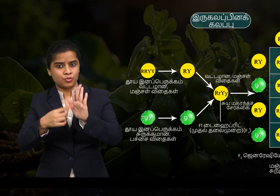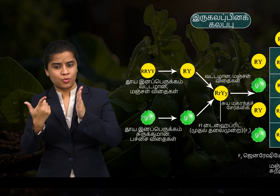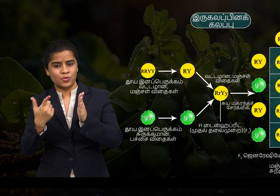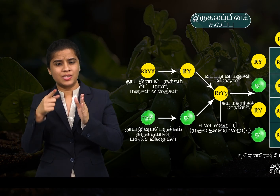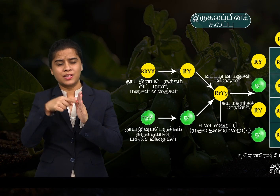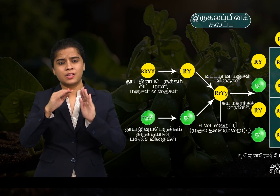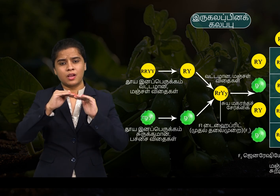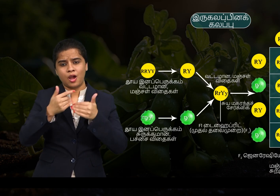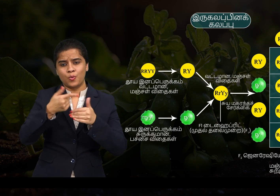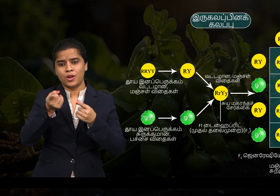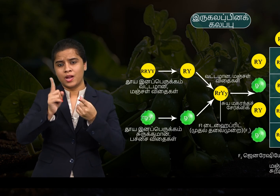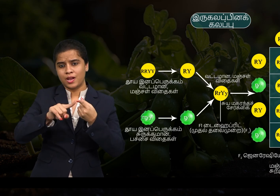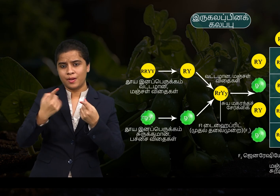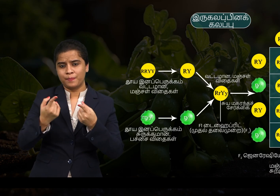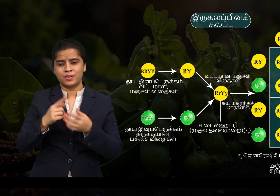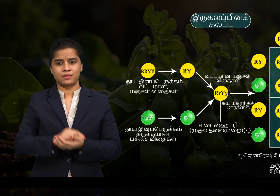அடையாளத்தை பராமரிக்கின்றன.